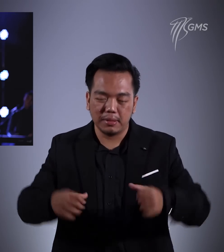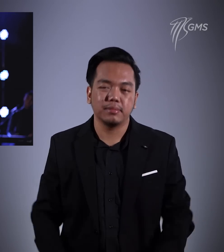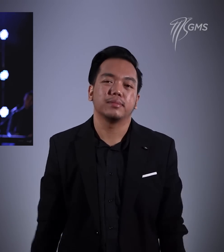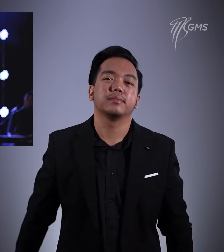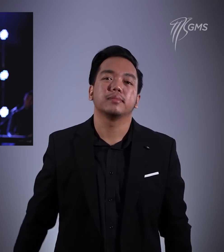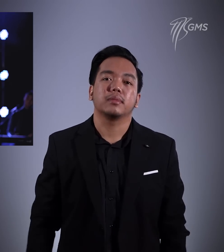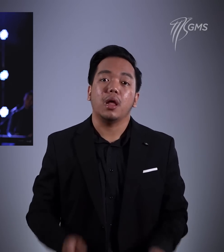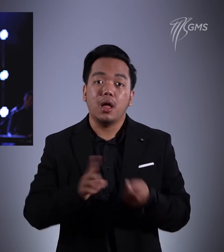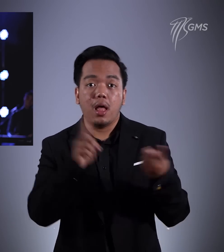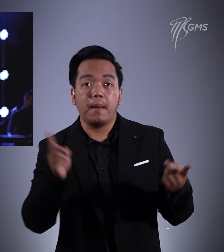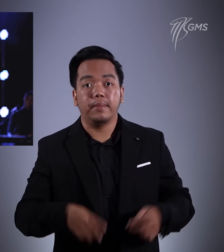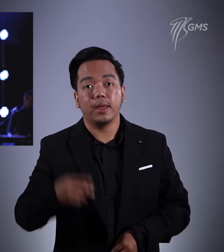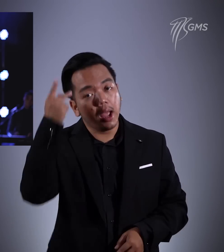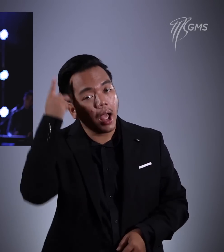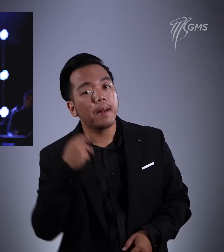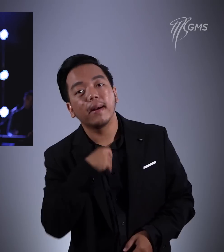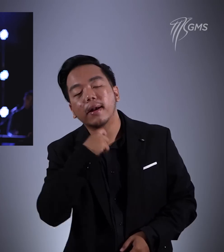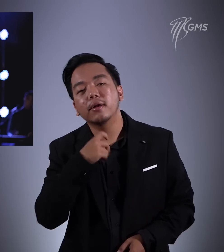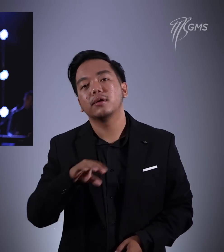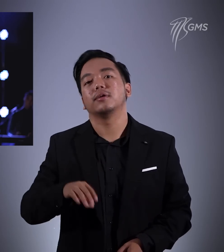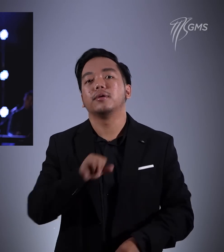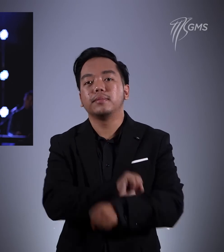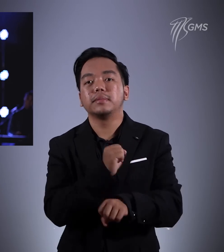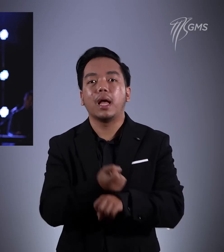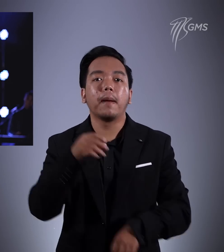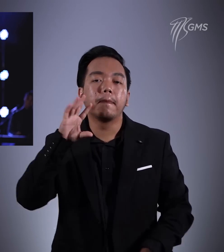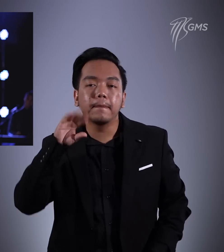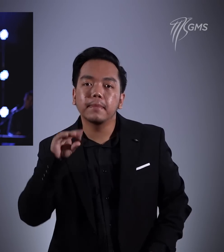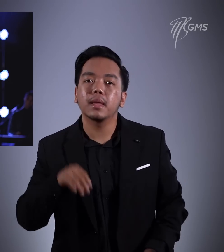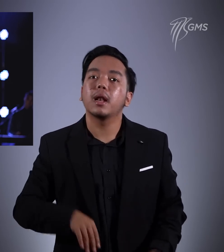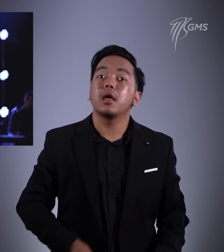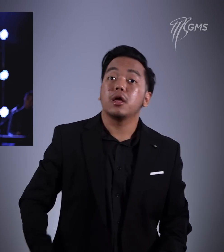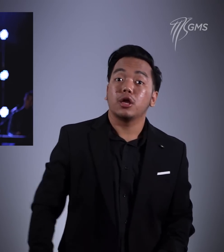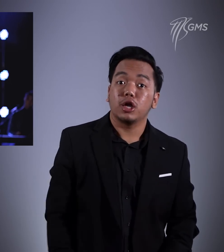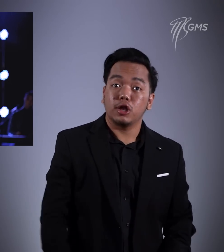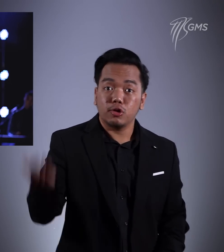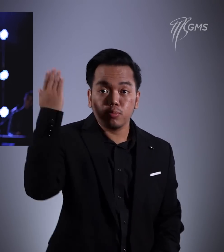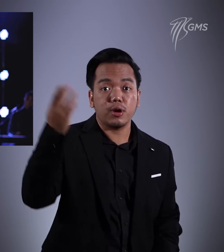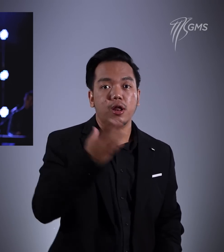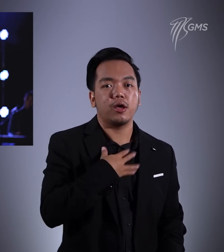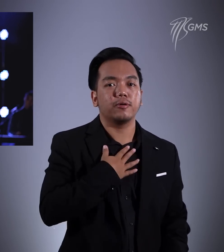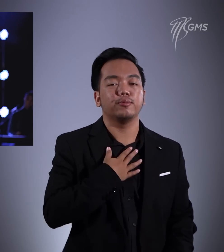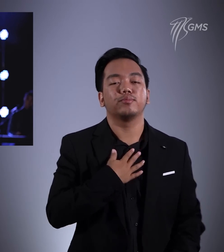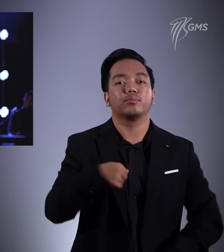Tapi Habakuk ini bisa berkata, hidupkanlah aku di tahun-tahun yang paling buruk ini.